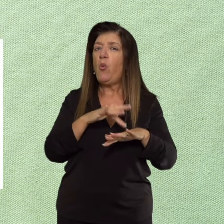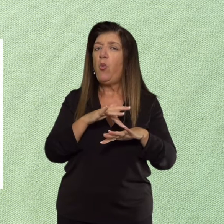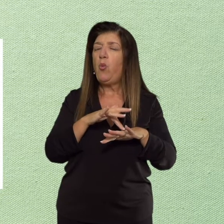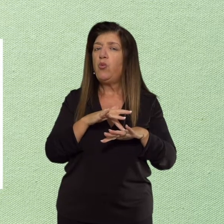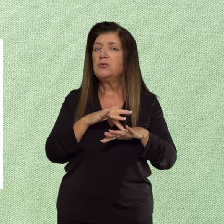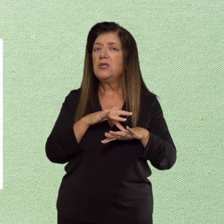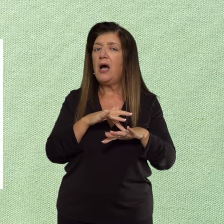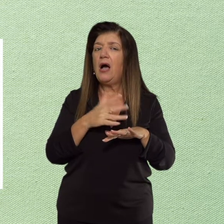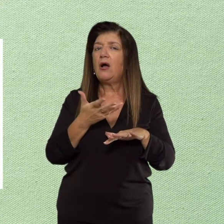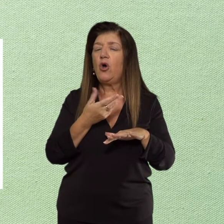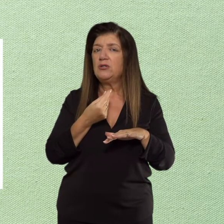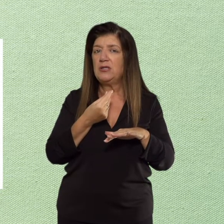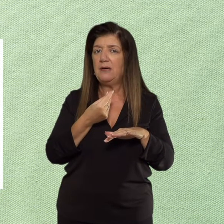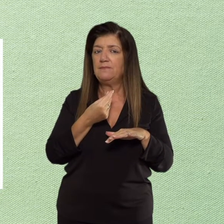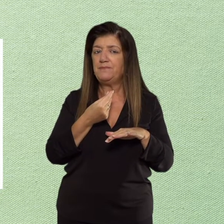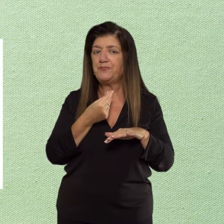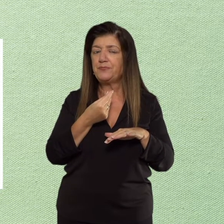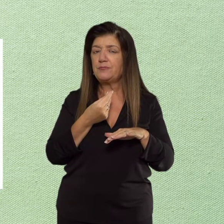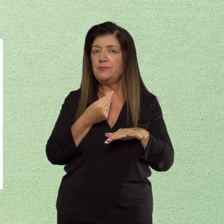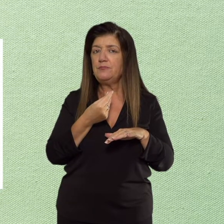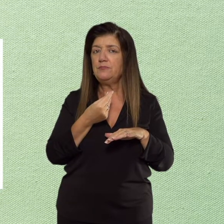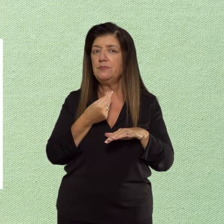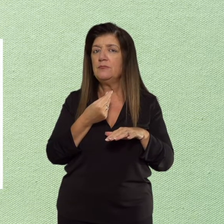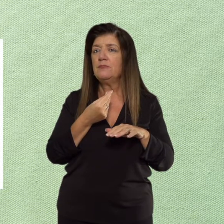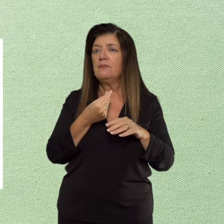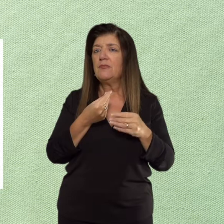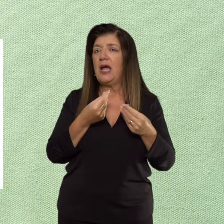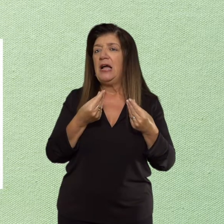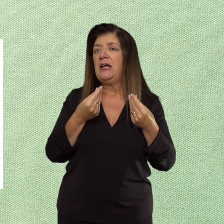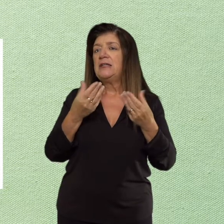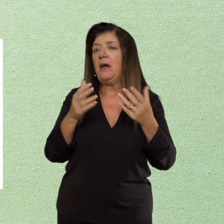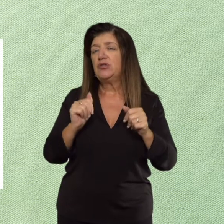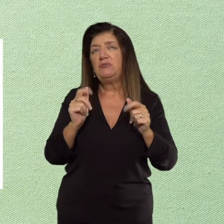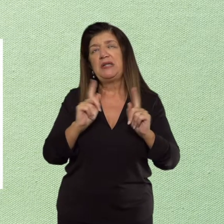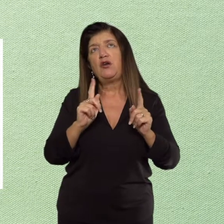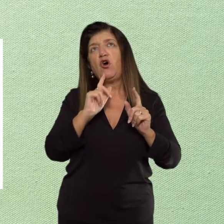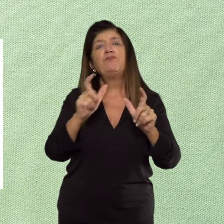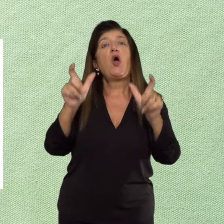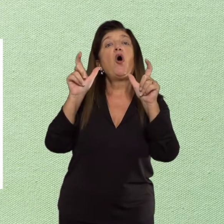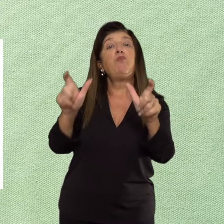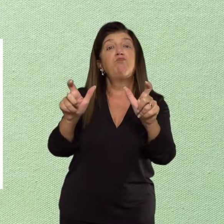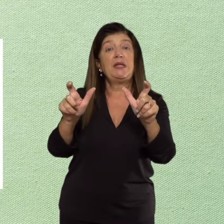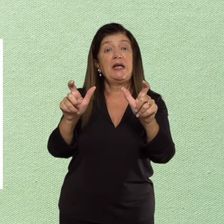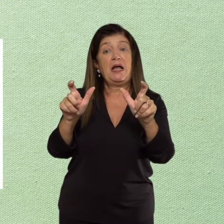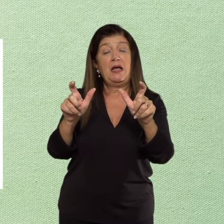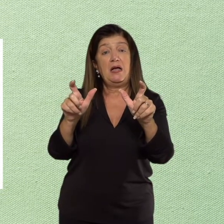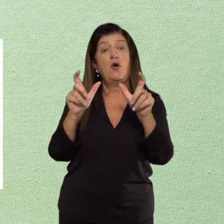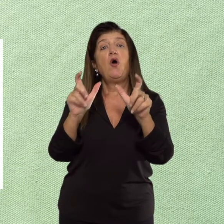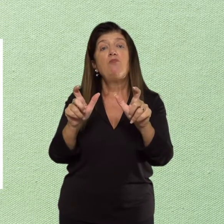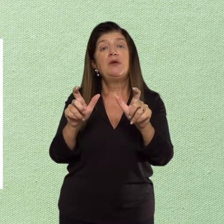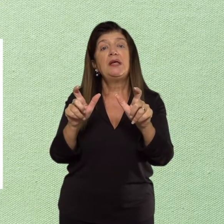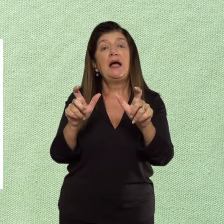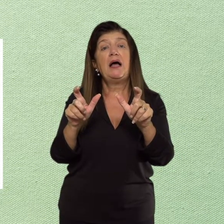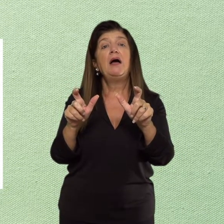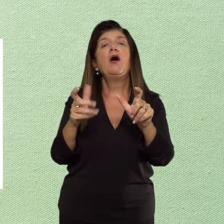danno la possibilità, anzi danno la possibilità, obbligano, perché se no continui a pagare l'affitto del